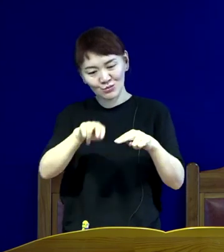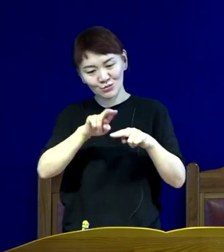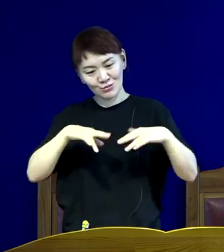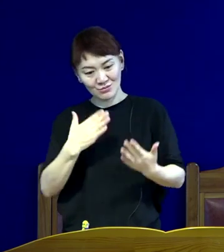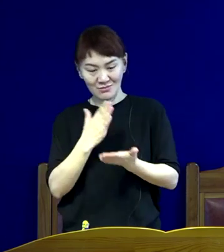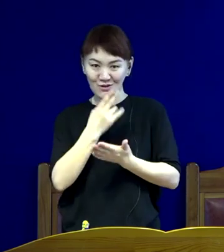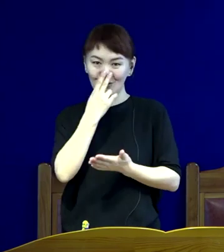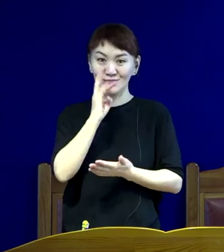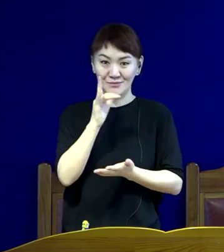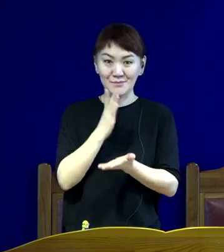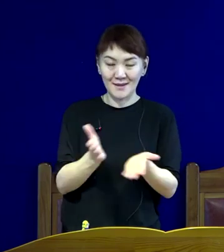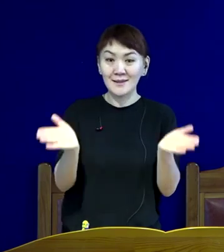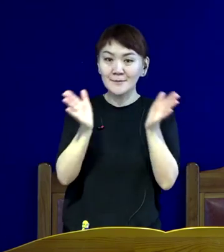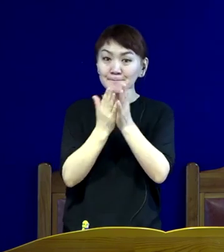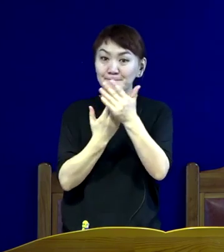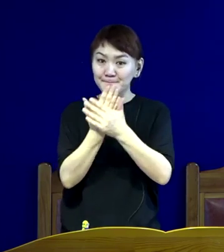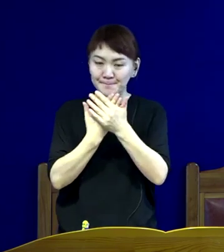함께 잘부탁해.